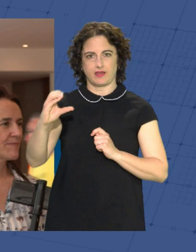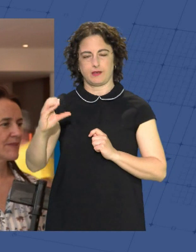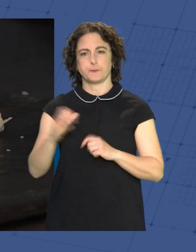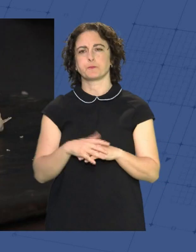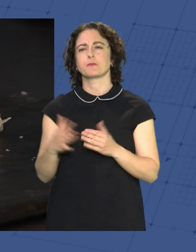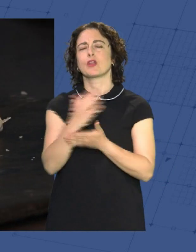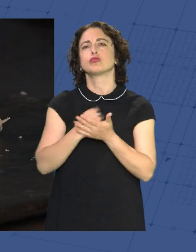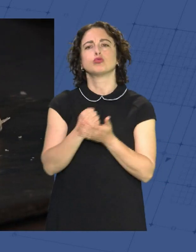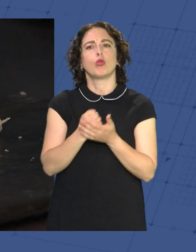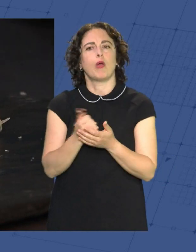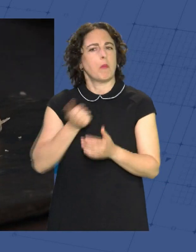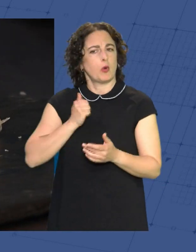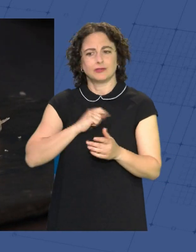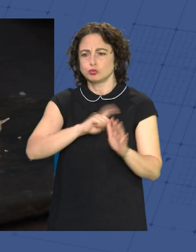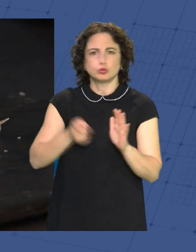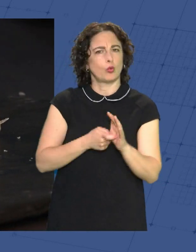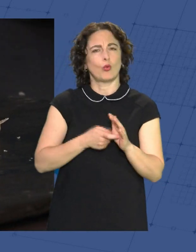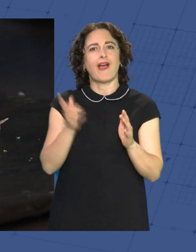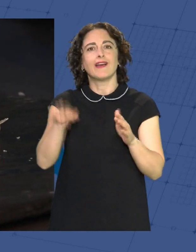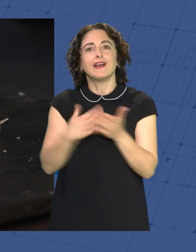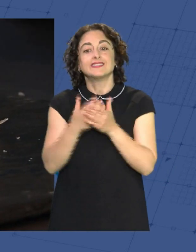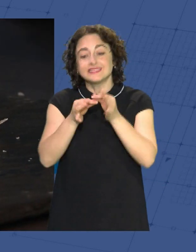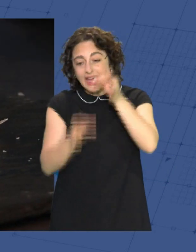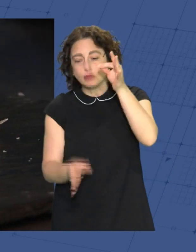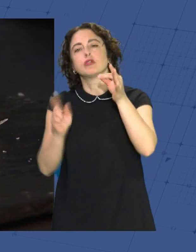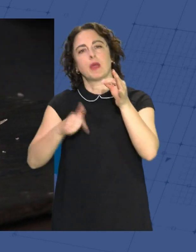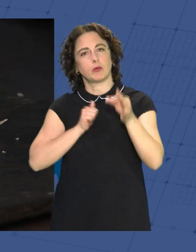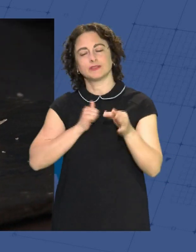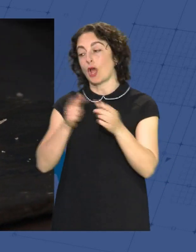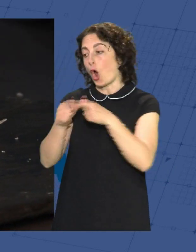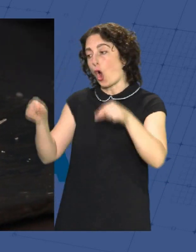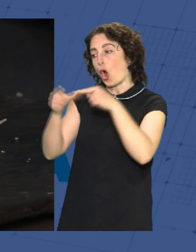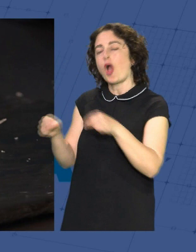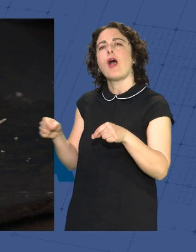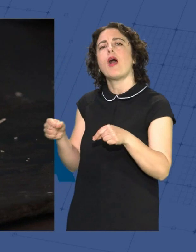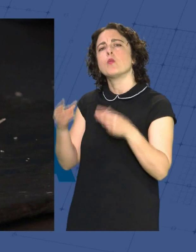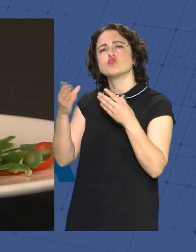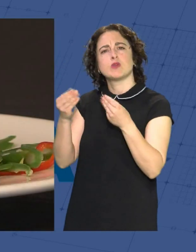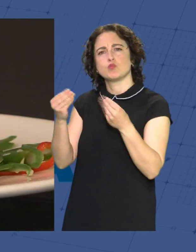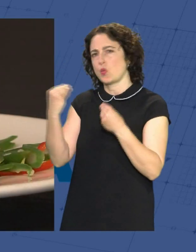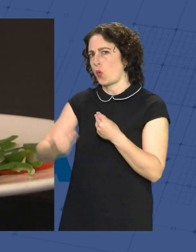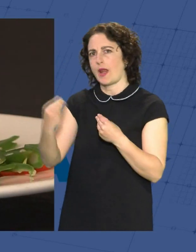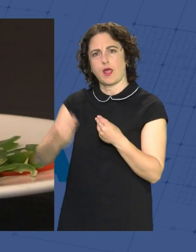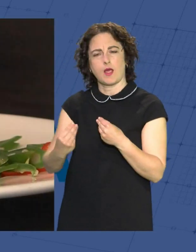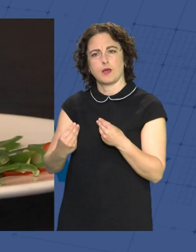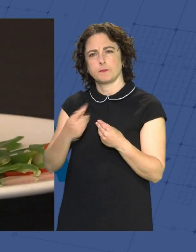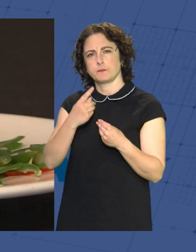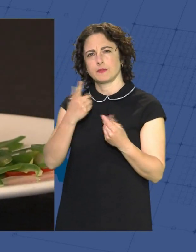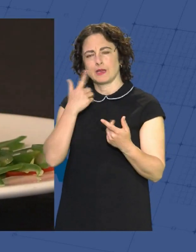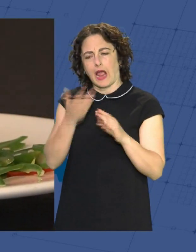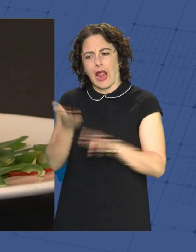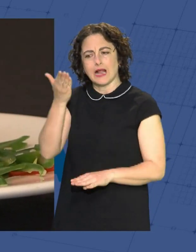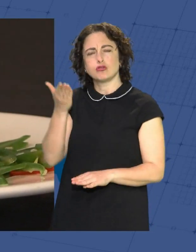Todo se aprovecha en esta hortaliza hasta el tallo. Esta hoja es muy, muy, muy buena, tiene un alto